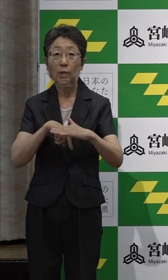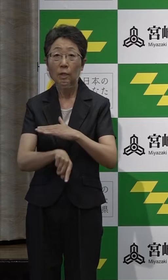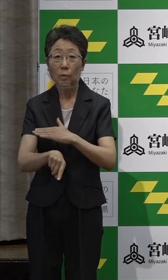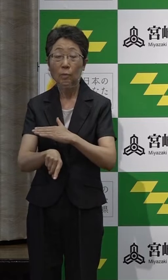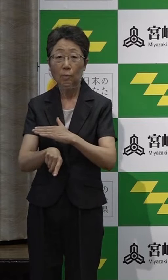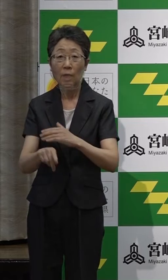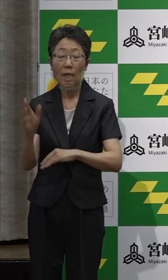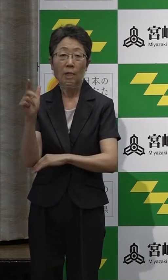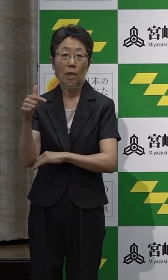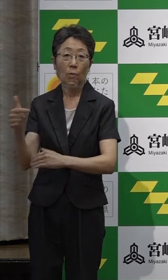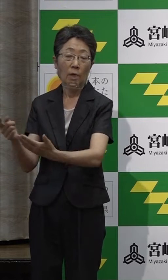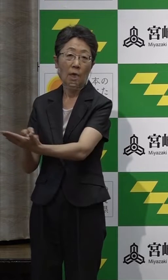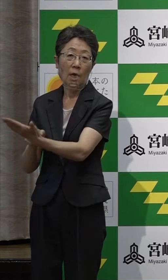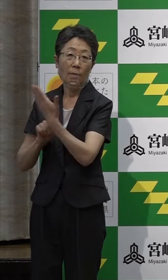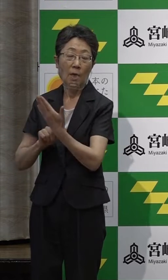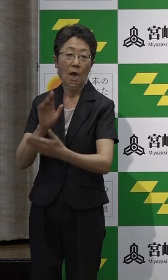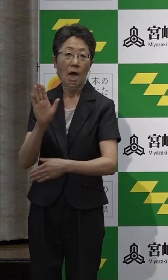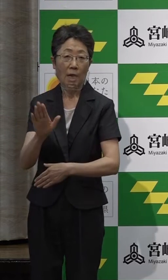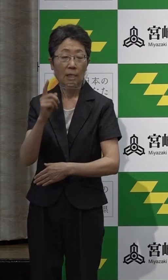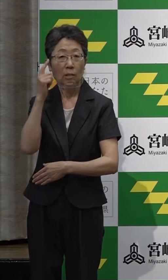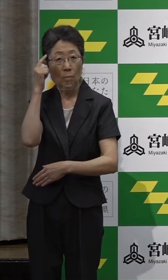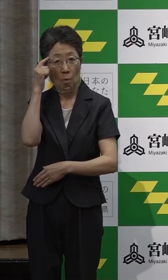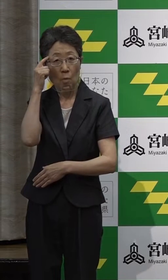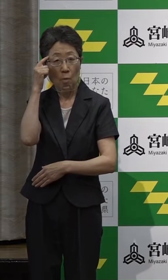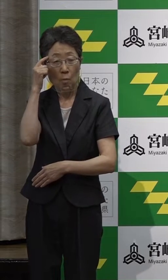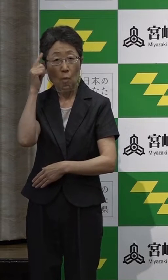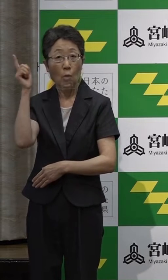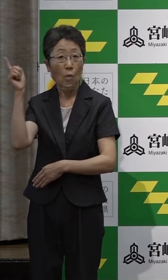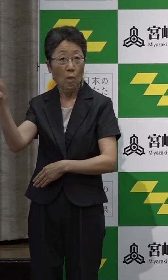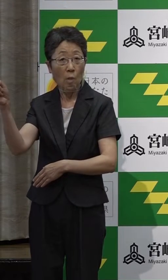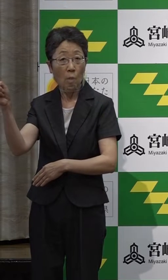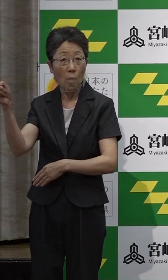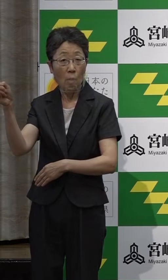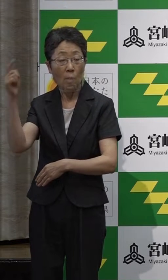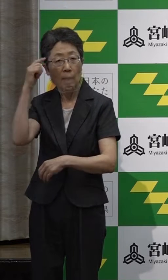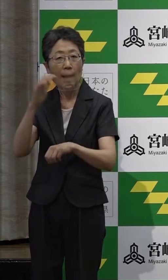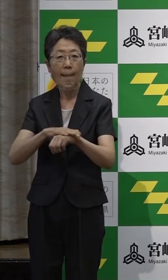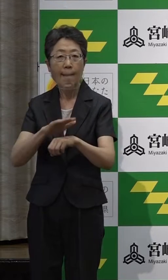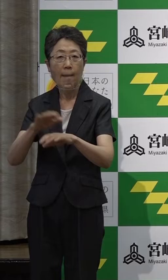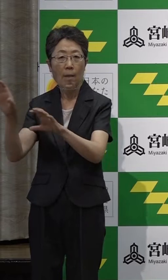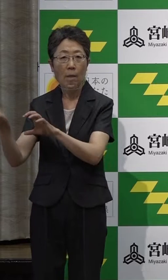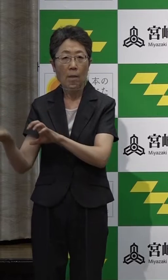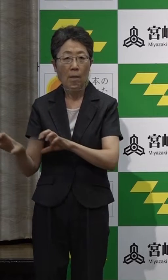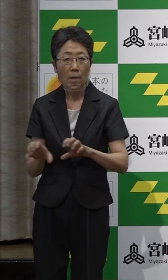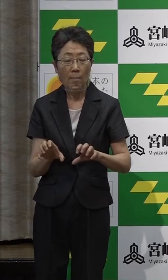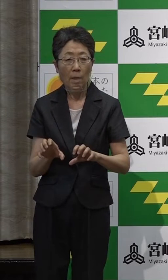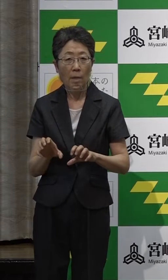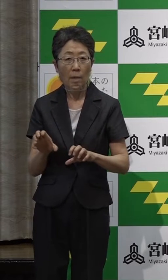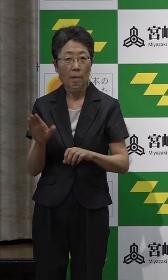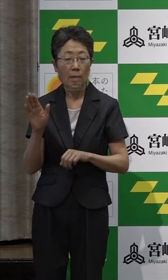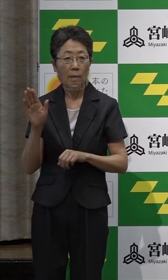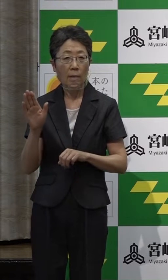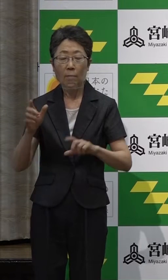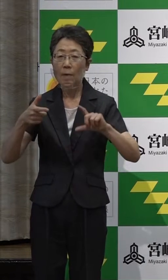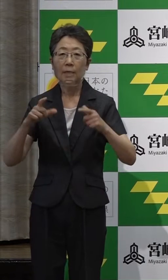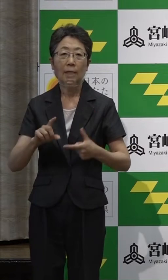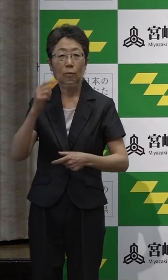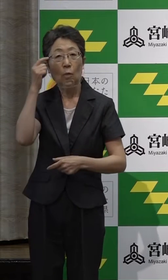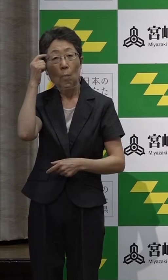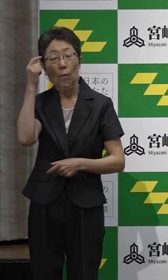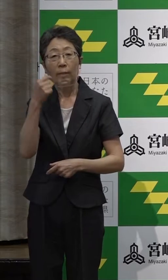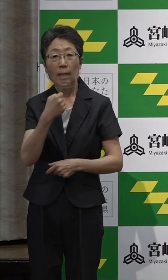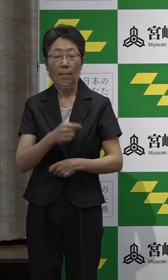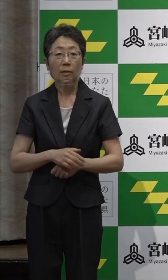考えております。それをすぐにそのまま適用しなければならない状況に今保険があるとは考えておりませんが、